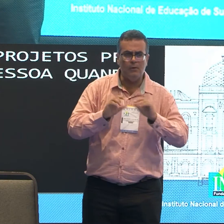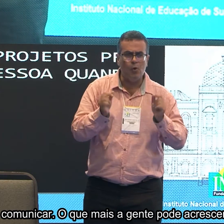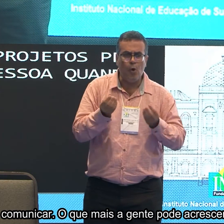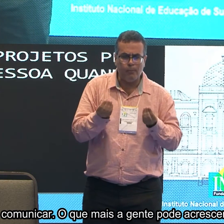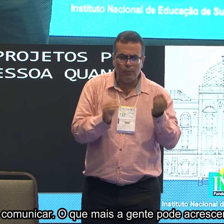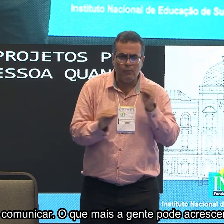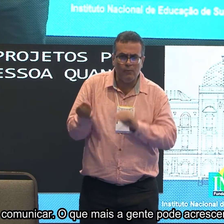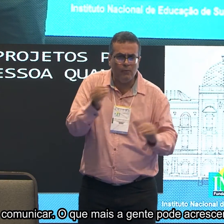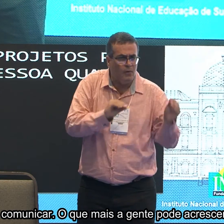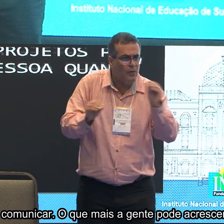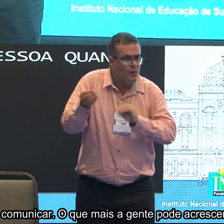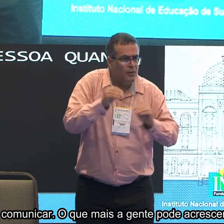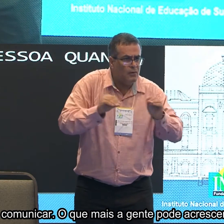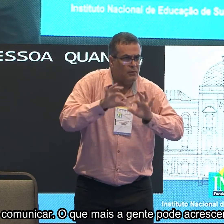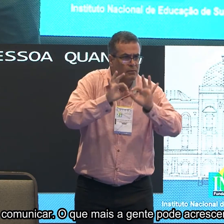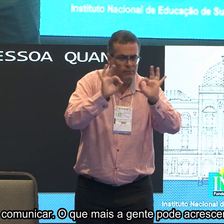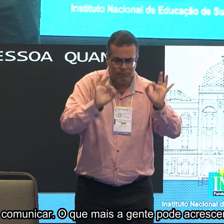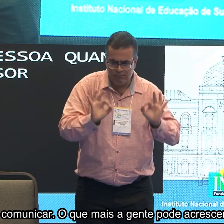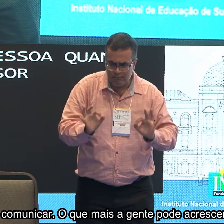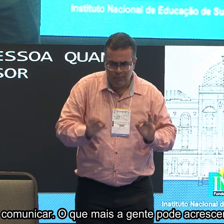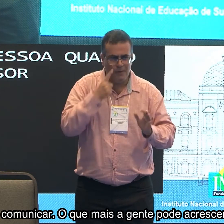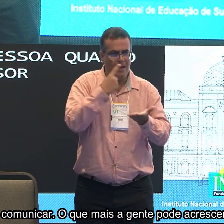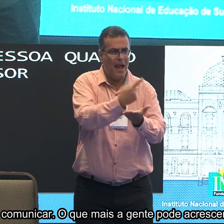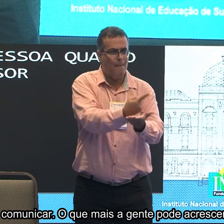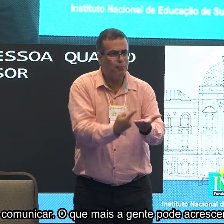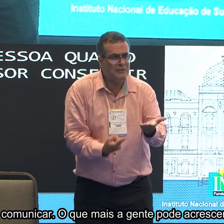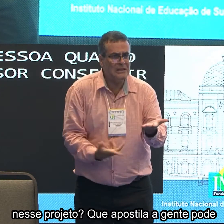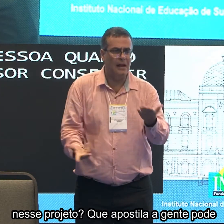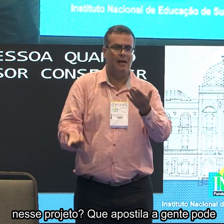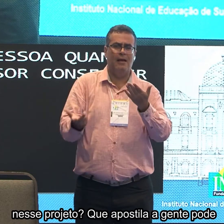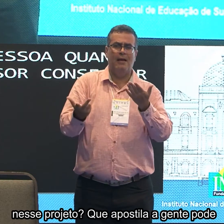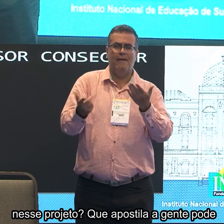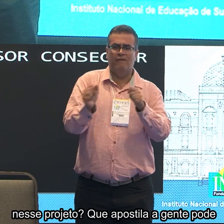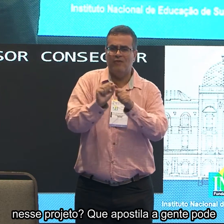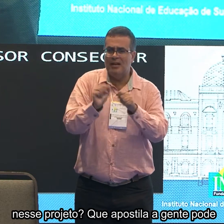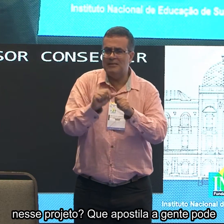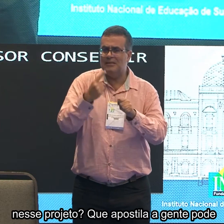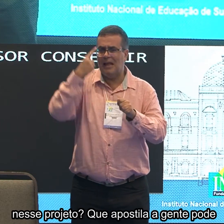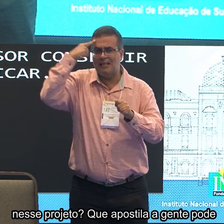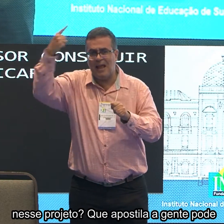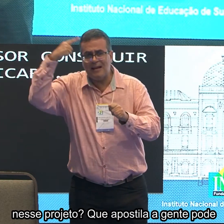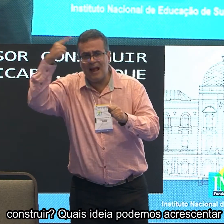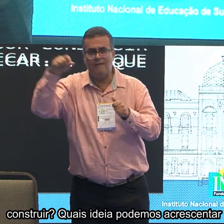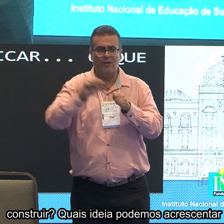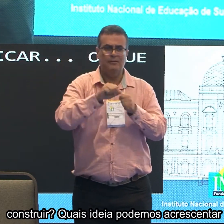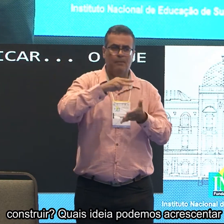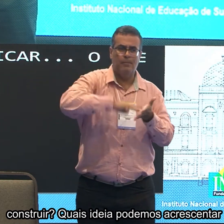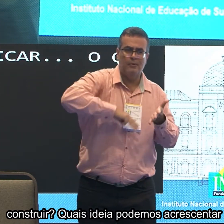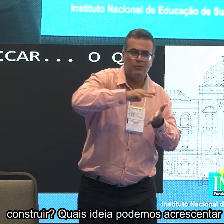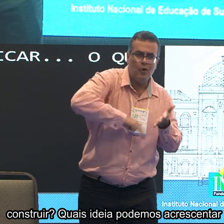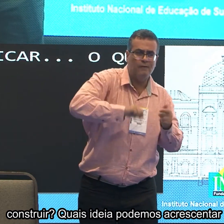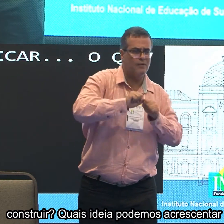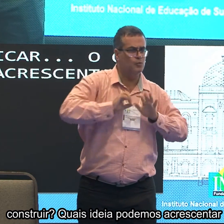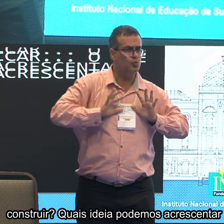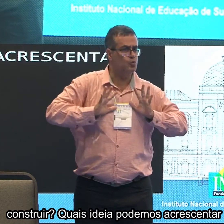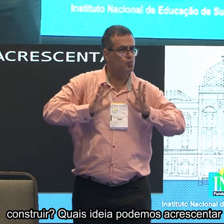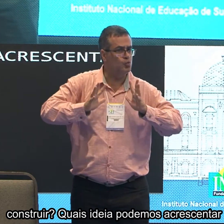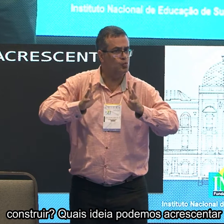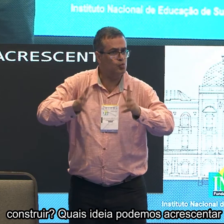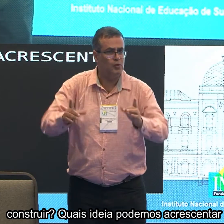se comunicar, o que mais a gente pode acrescentar nesse projeto, que apostila a gente pode construir, quais ideias podemos